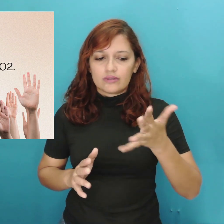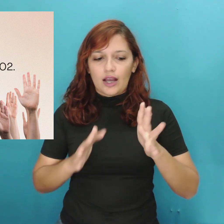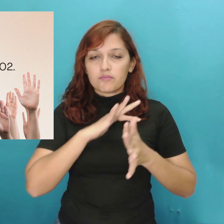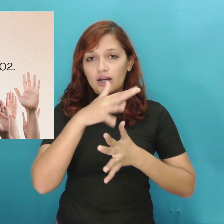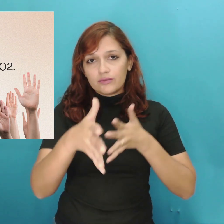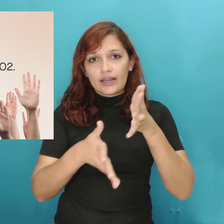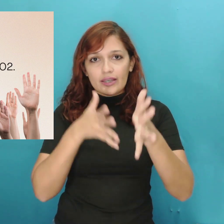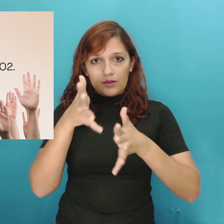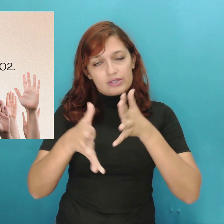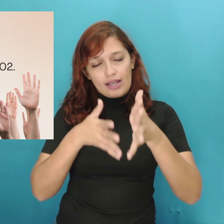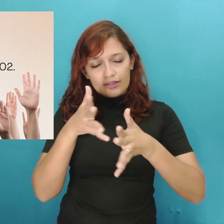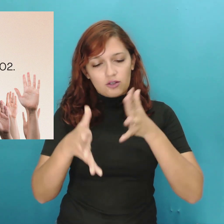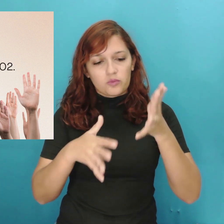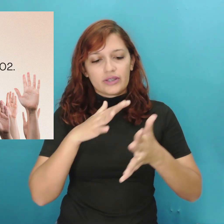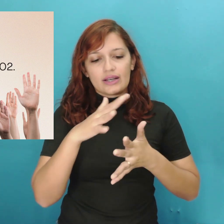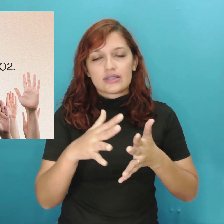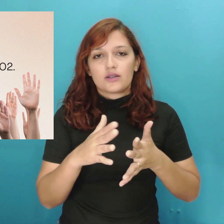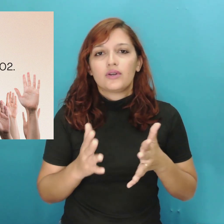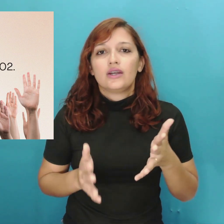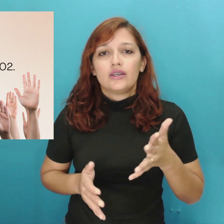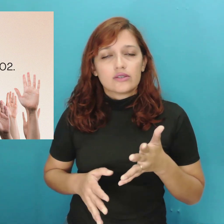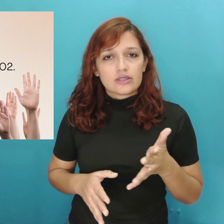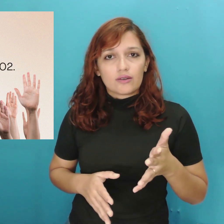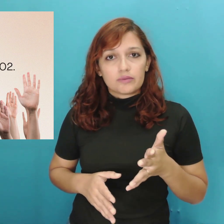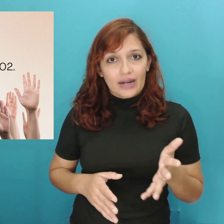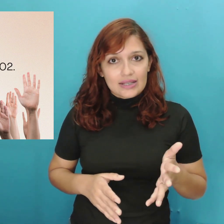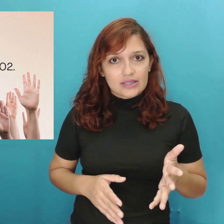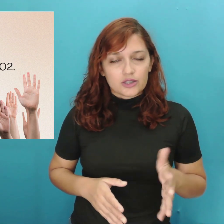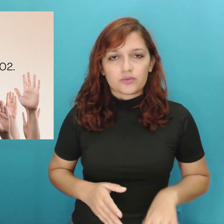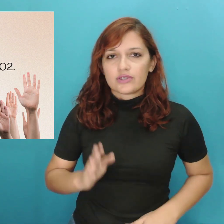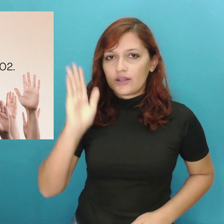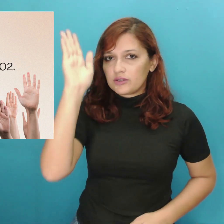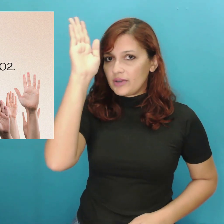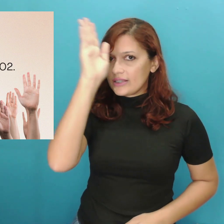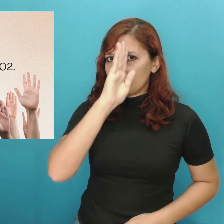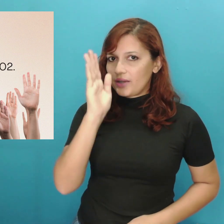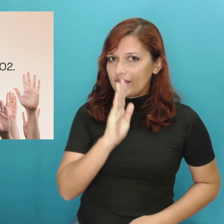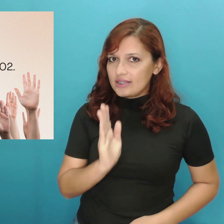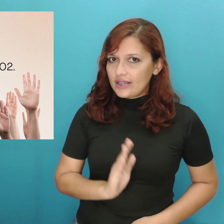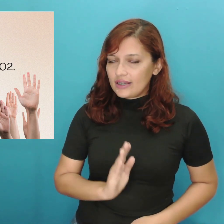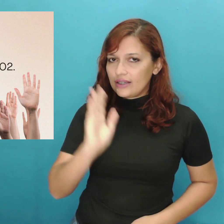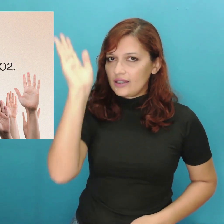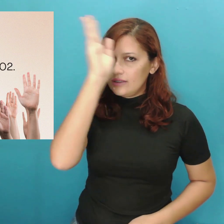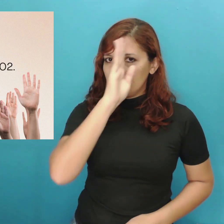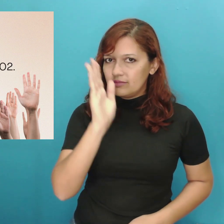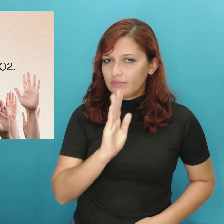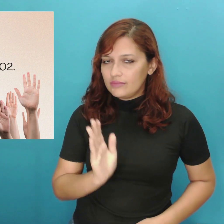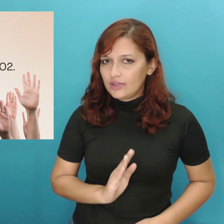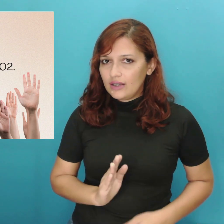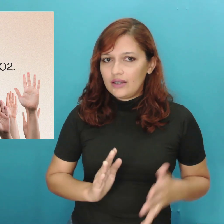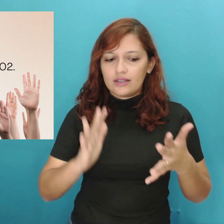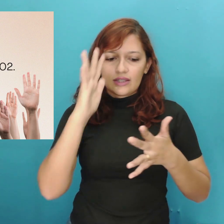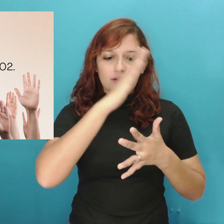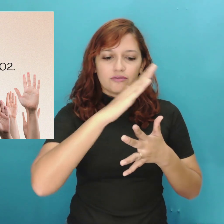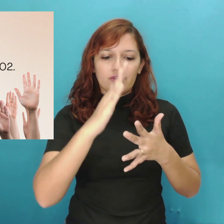a mão, né, que é usada na comunicação, e o sinal de Brasil. O sinal de Brasil é esse aqui, então é